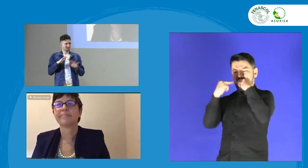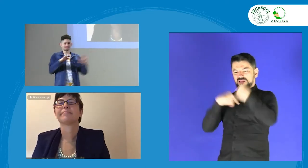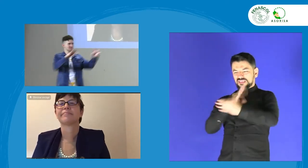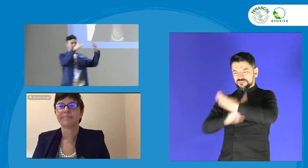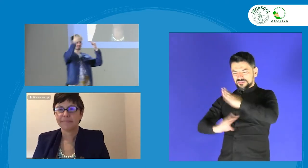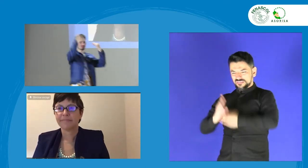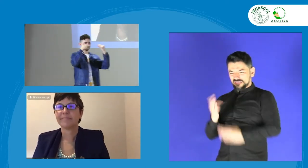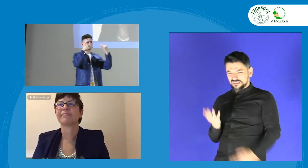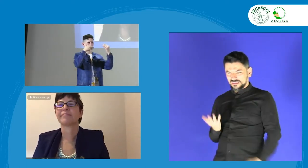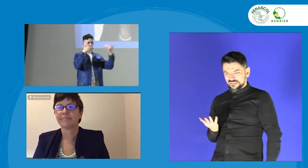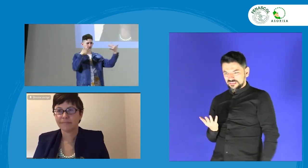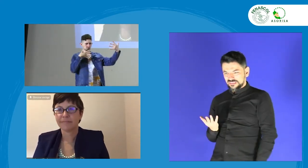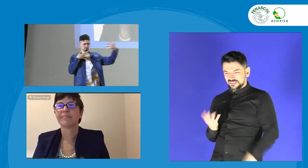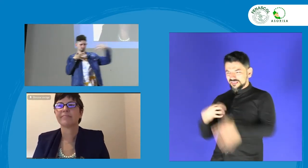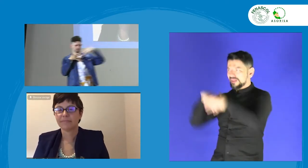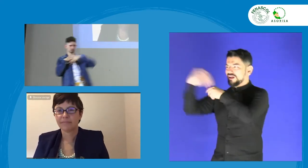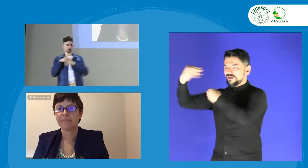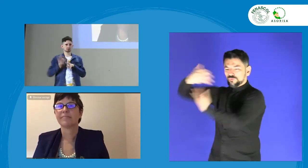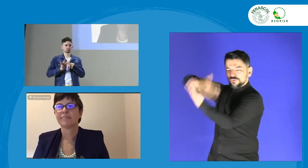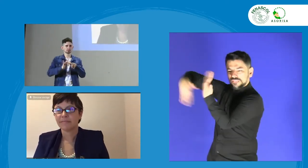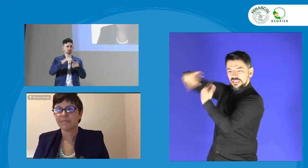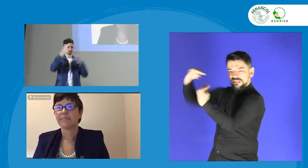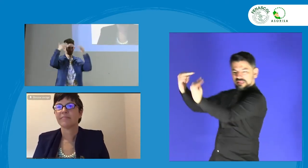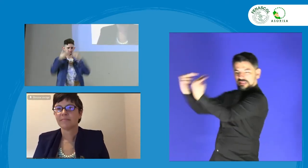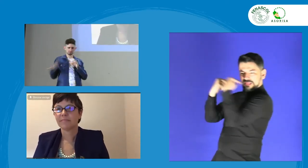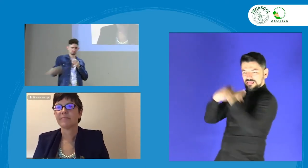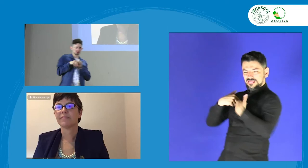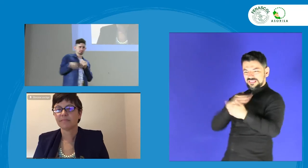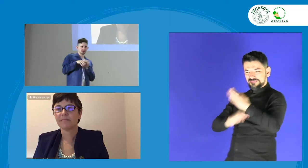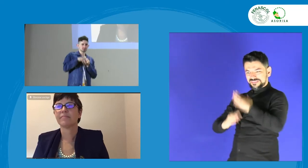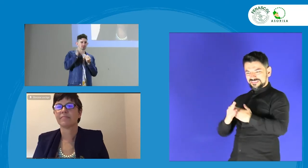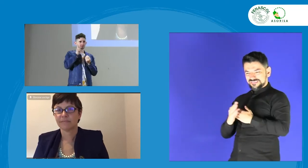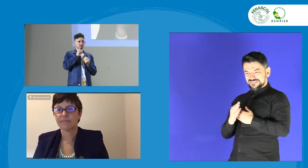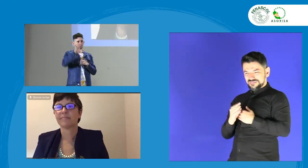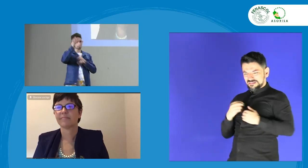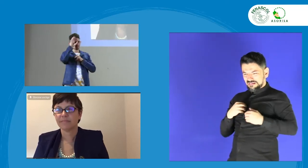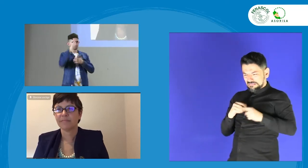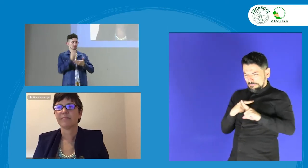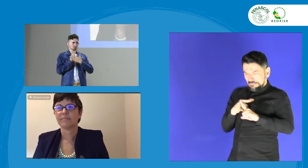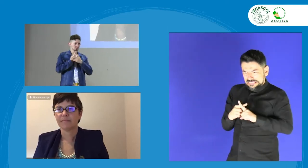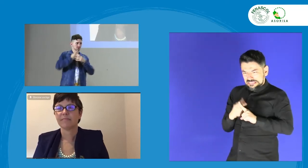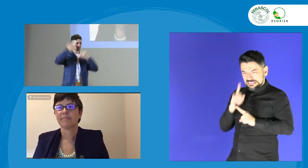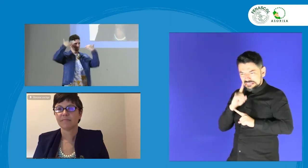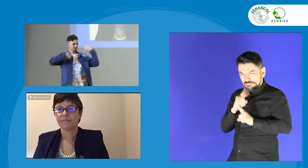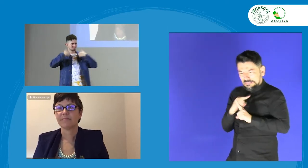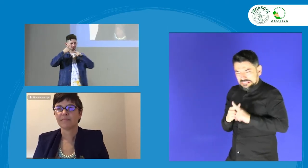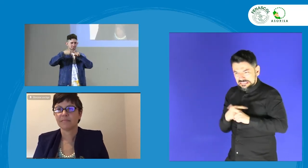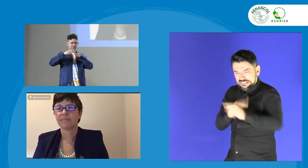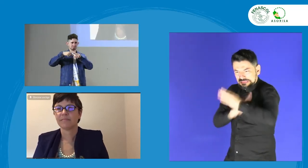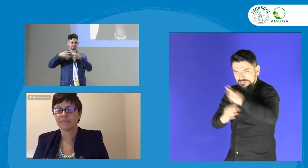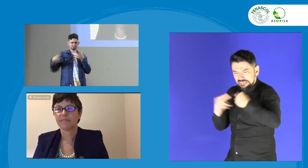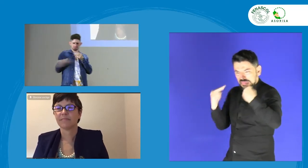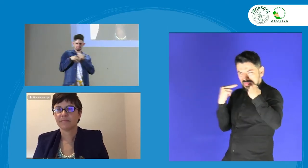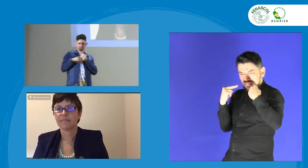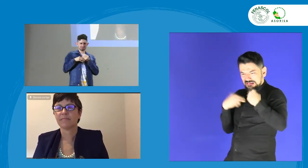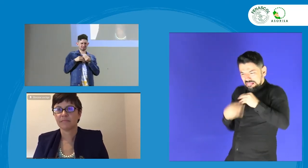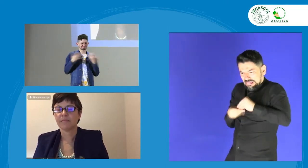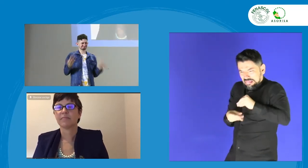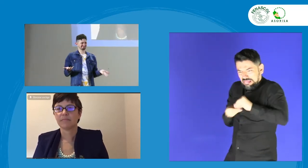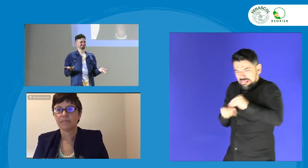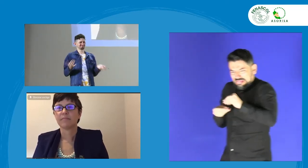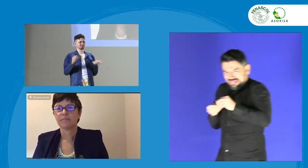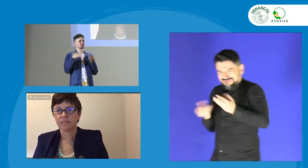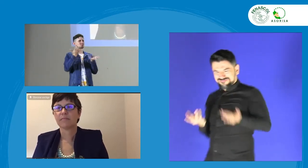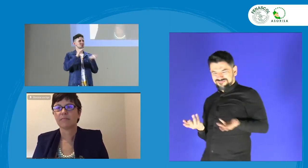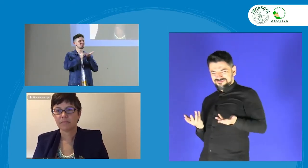pero tenemos una cultura, somos personas sordas. ¿Cómo podemos aplicar estos dos conceptos? Porque pues las personas con